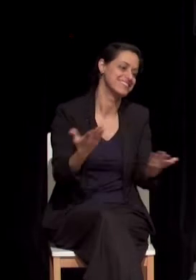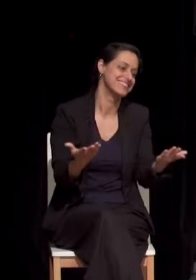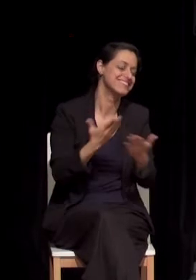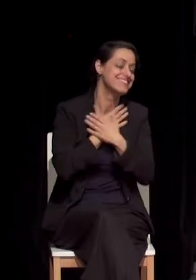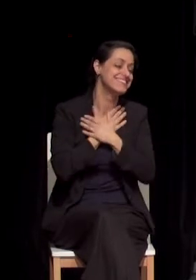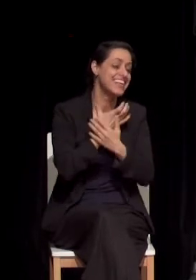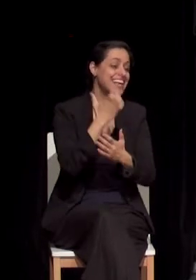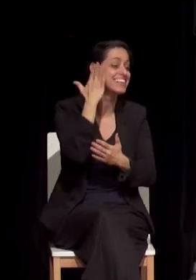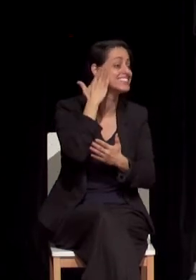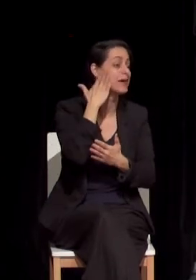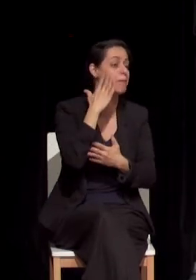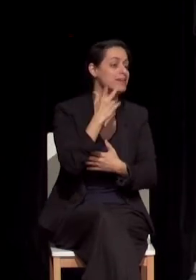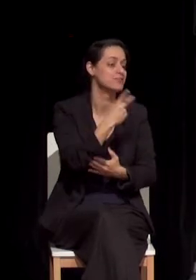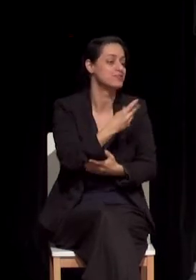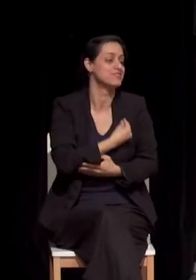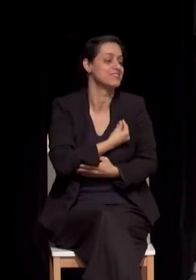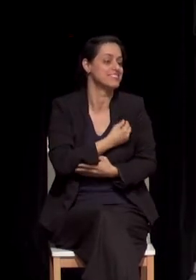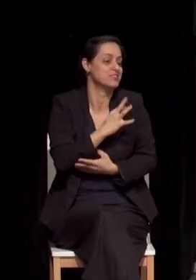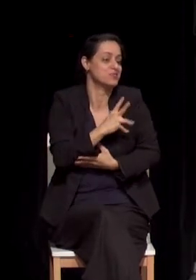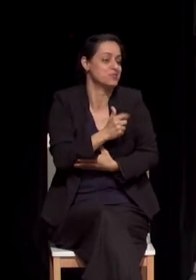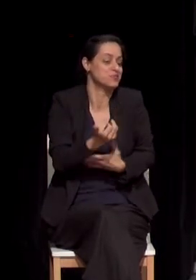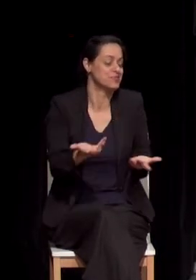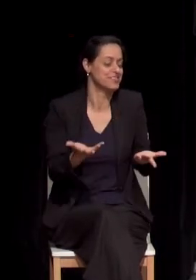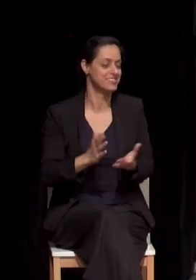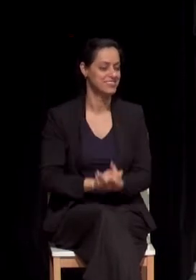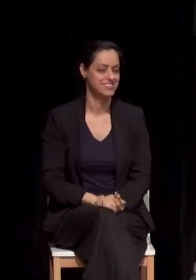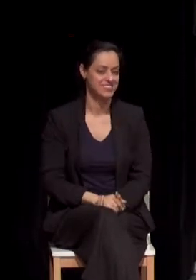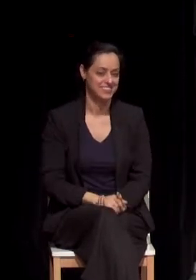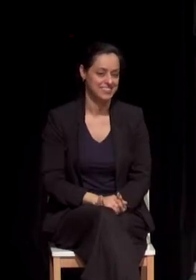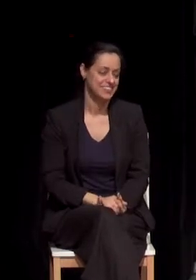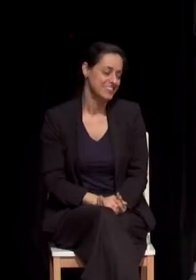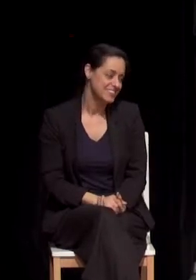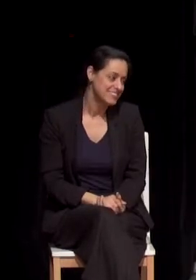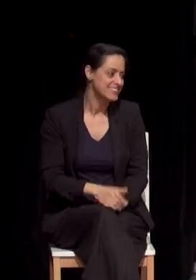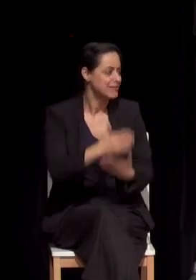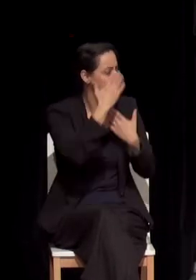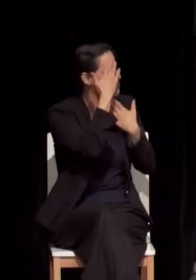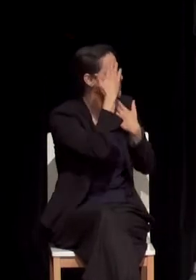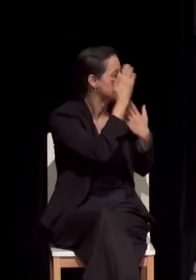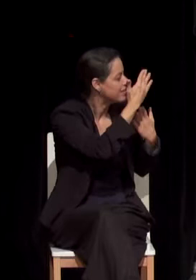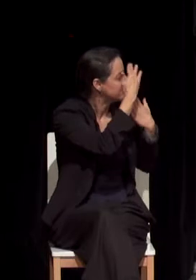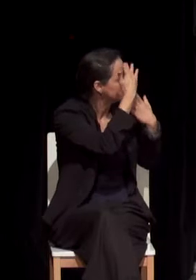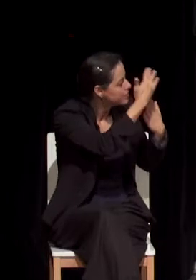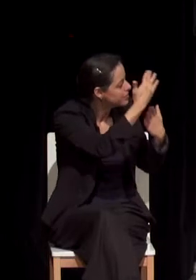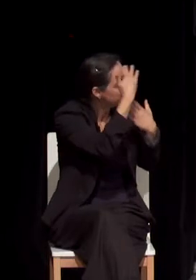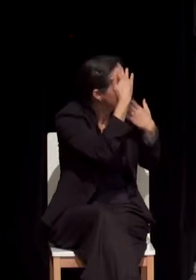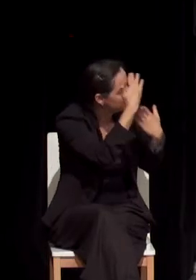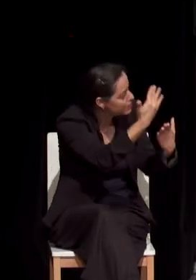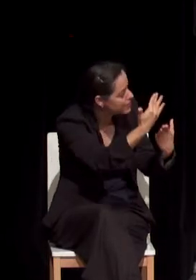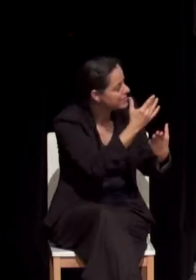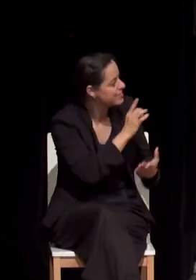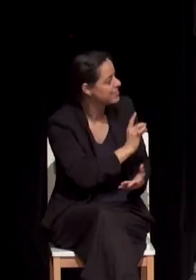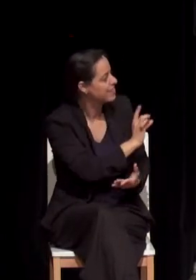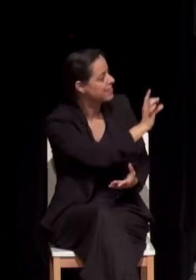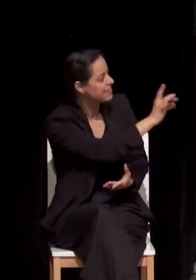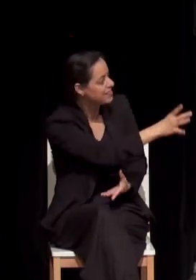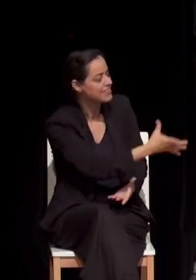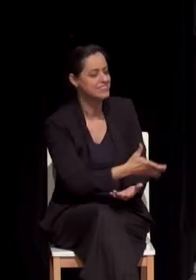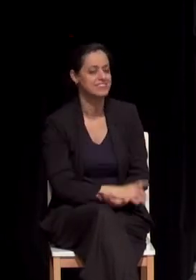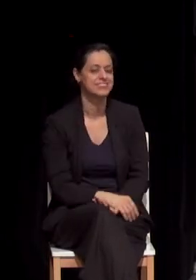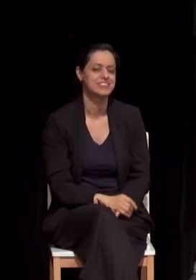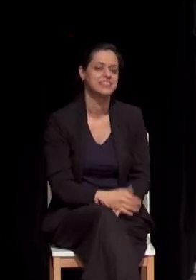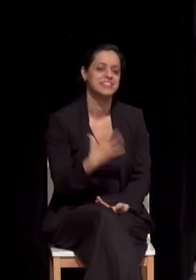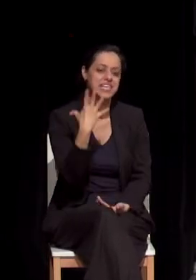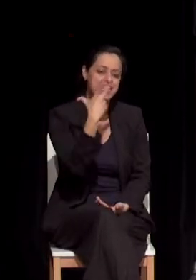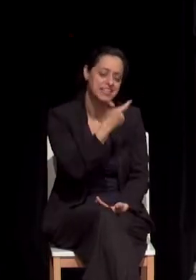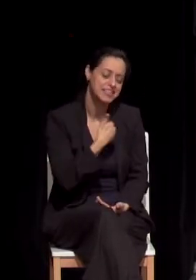Quero saber tudo. Mas, gente, olha, obrigada, Vitor, obrigada, Amanda, obrigada, Renata. Foi lindo